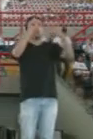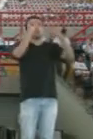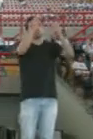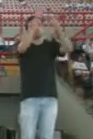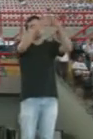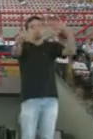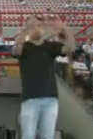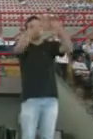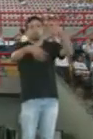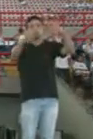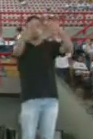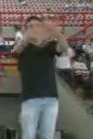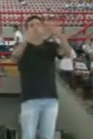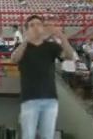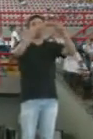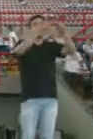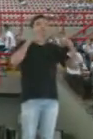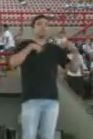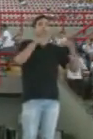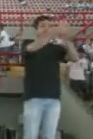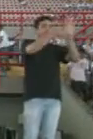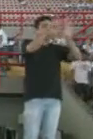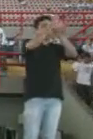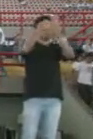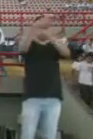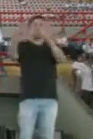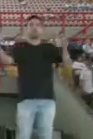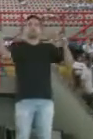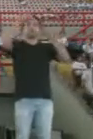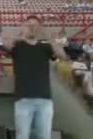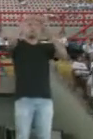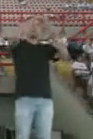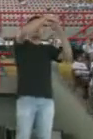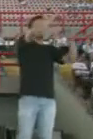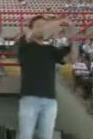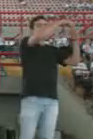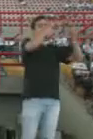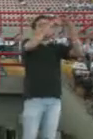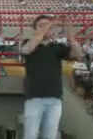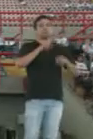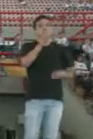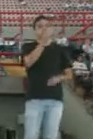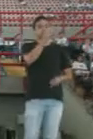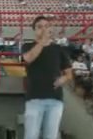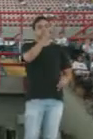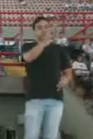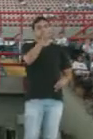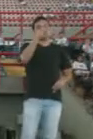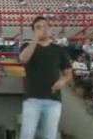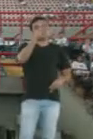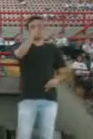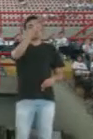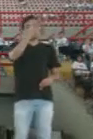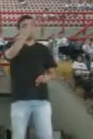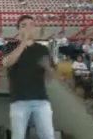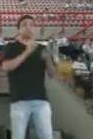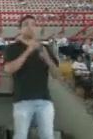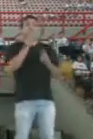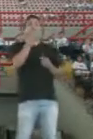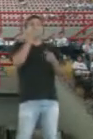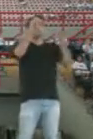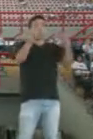entrando, ou seja, é um texto dentro do outro, se chama hipertexto. O melhor exemplo que a